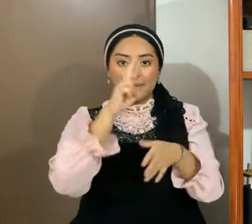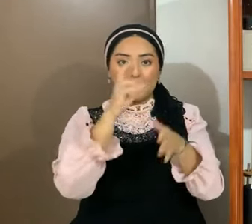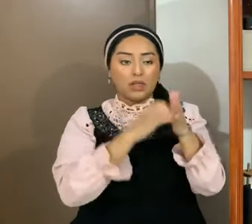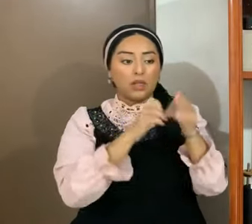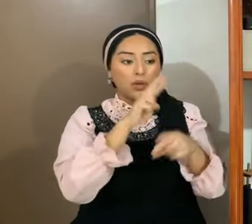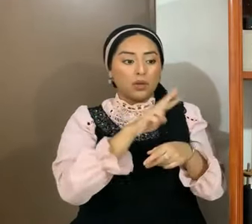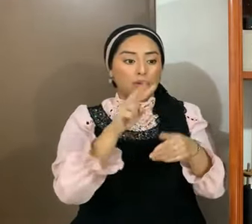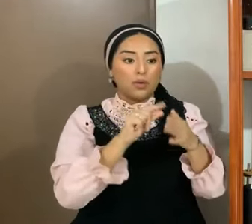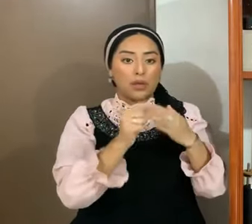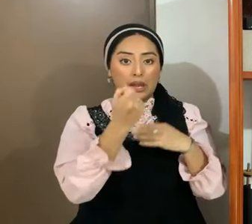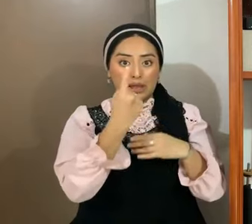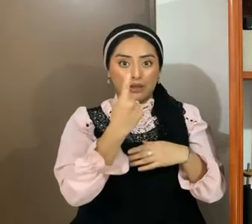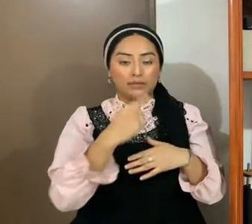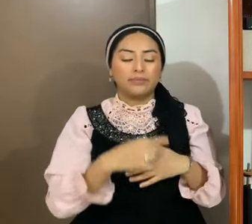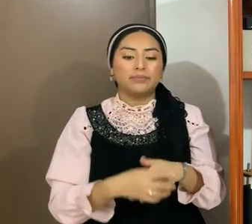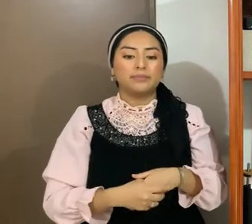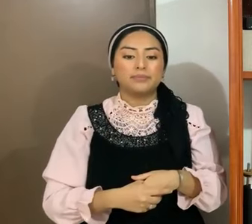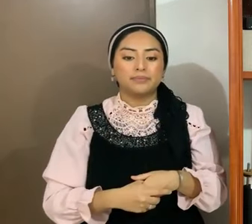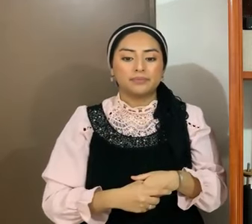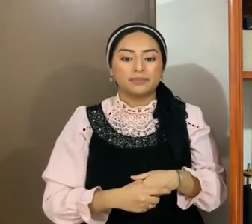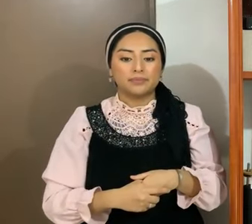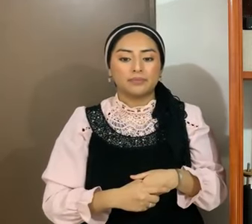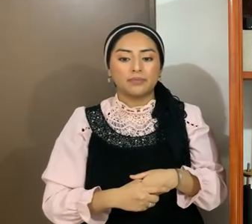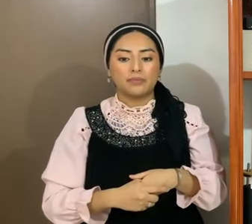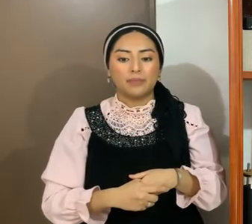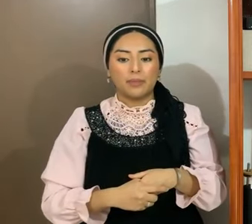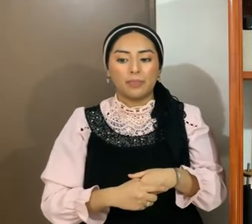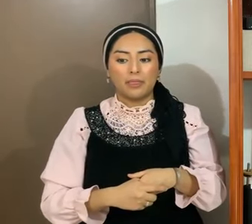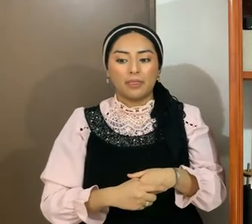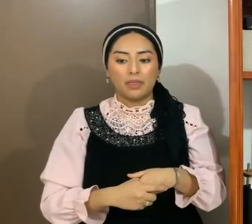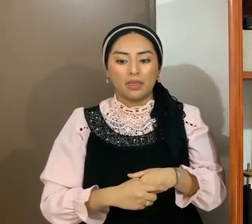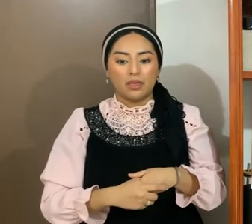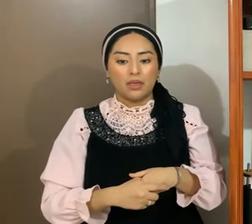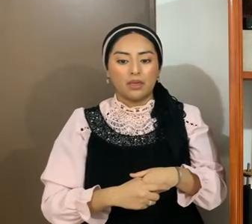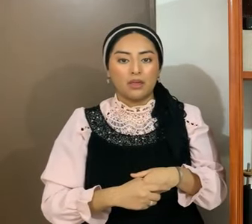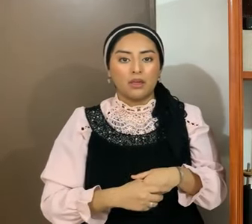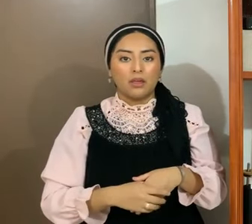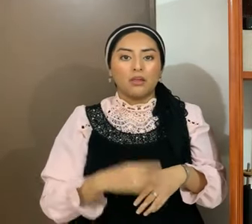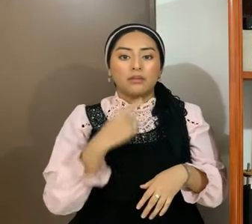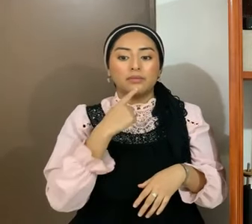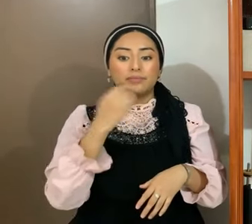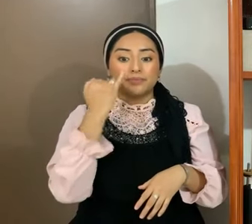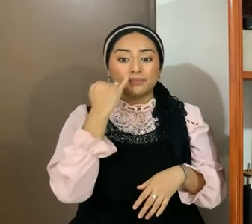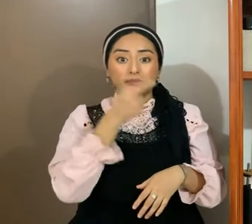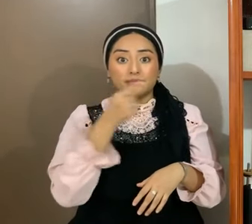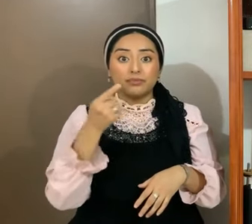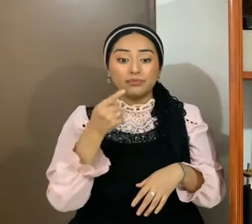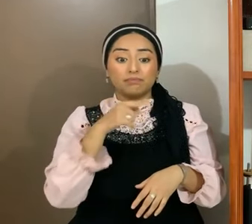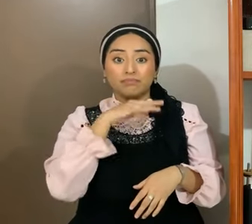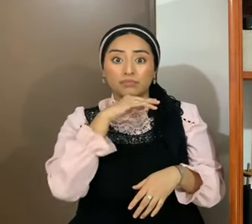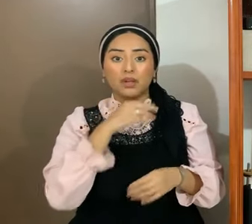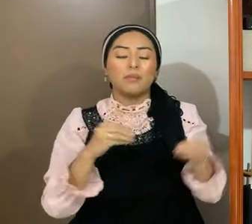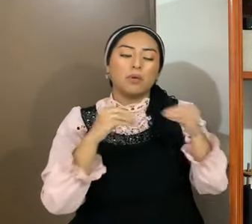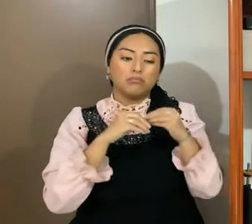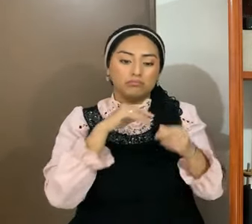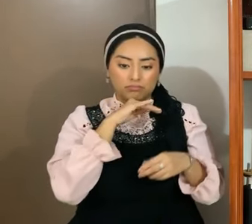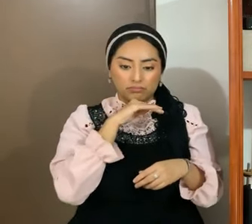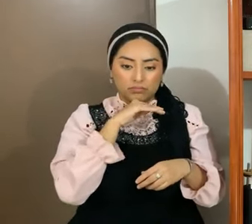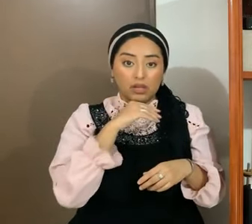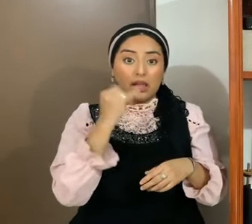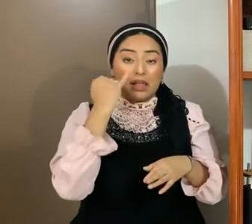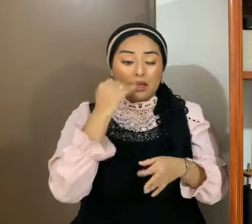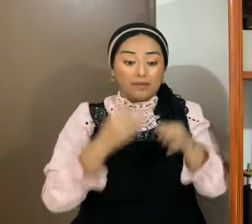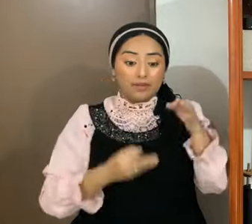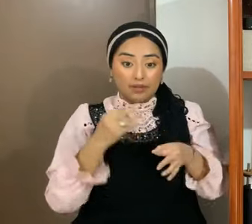Apocalipsis 22:11, así se titula el tema. El que es injusto sea injusto todavía, y el que es inmundo sea inmundo todavía, y el que